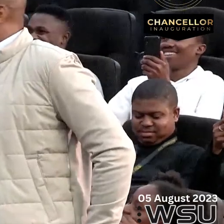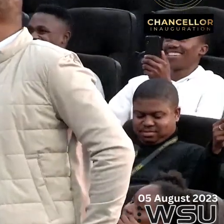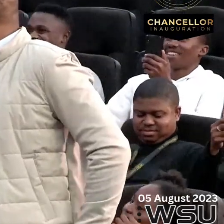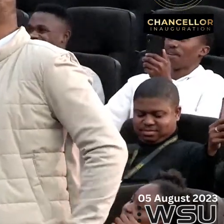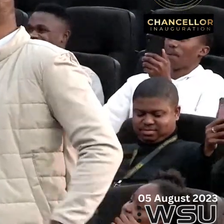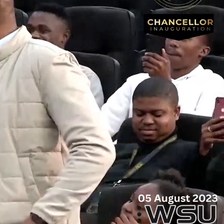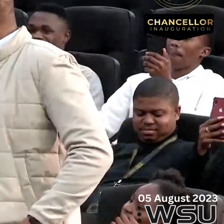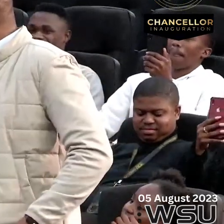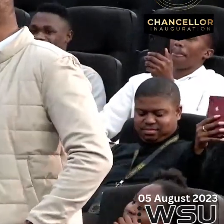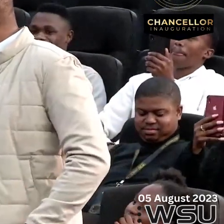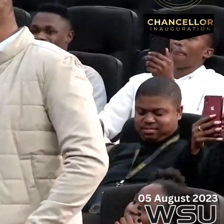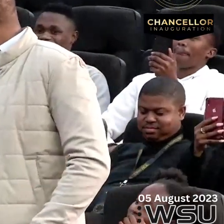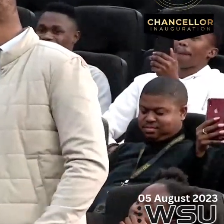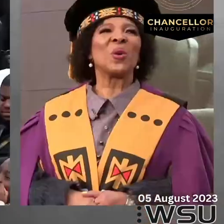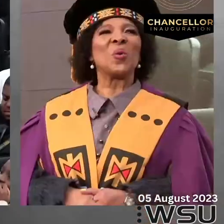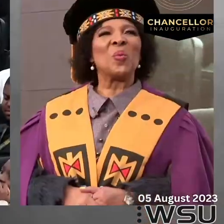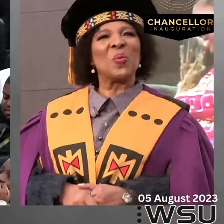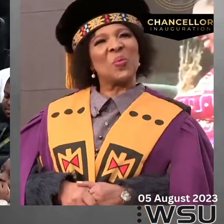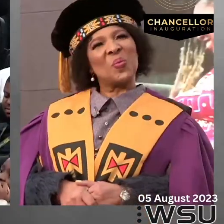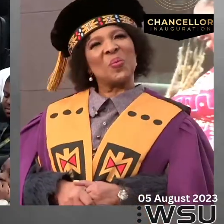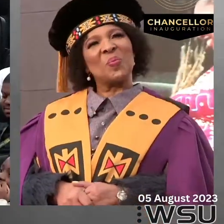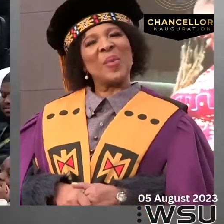banomntana oyi-1